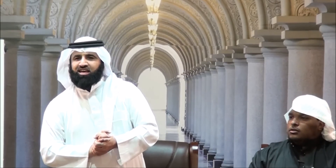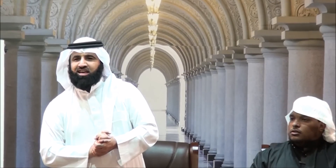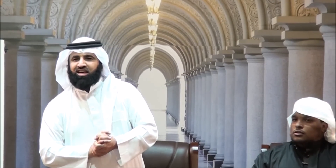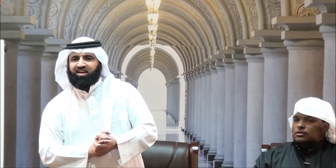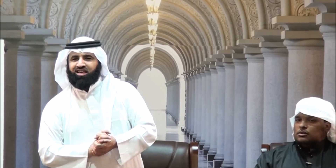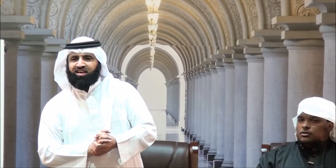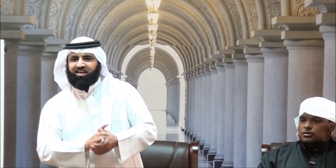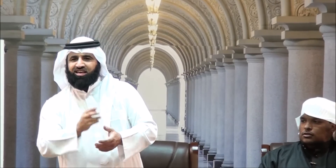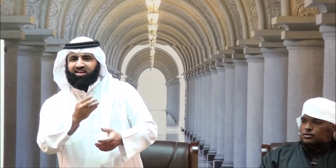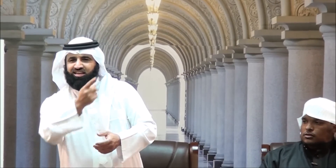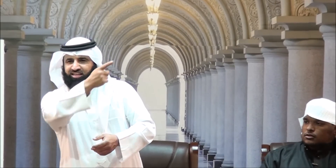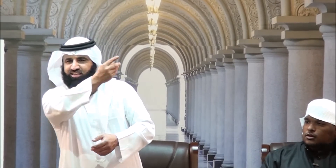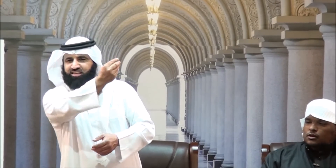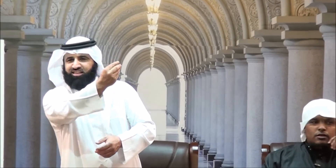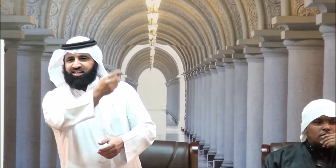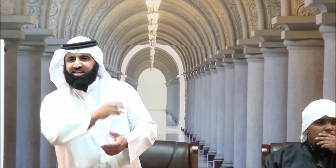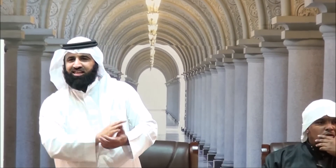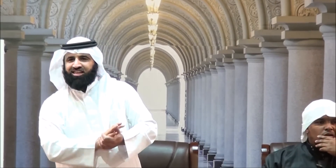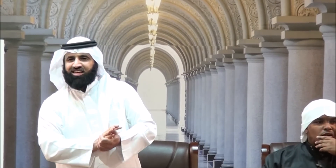بالاسهم.